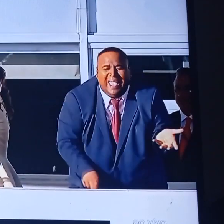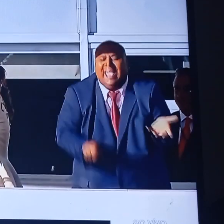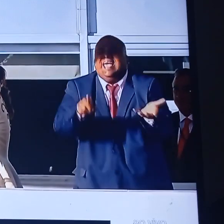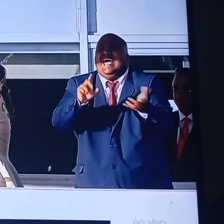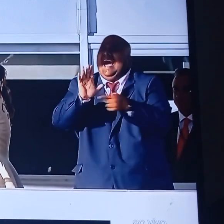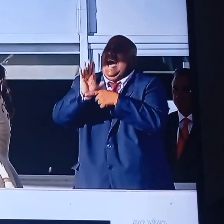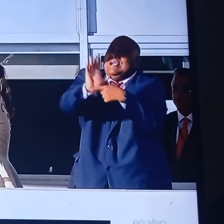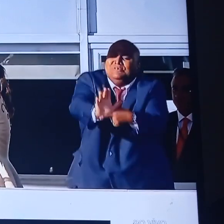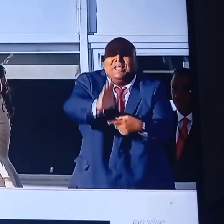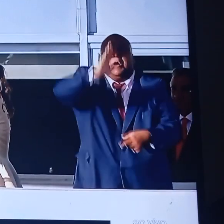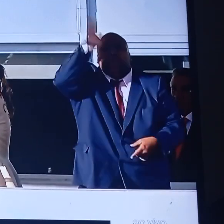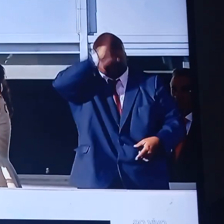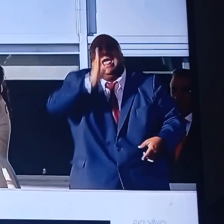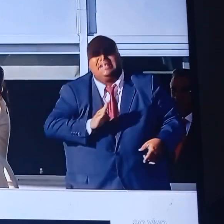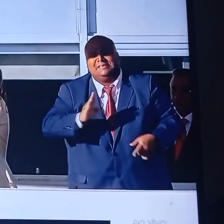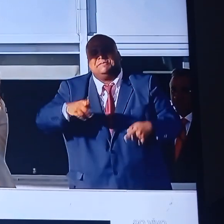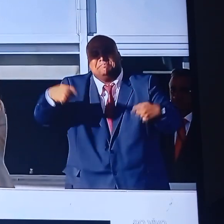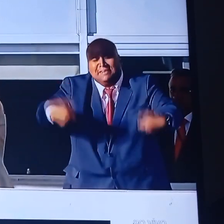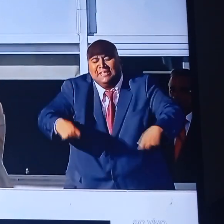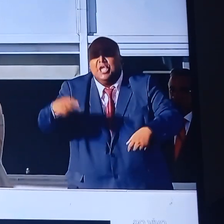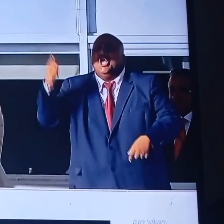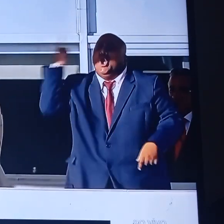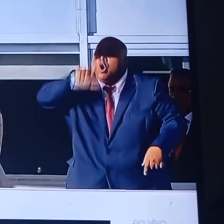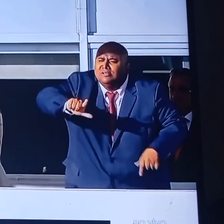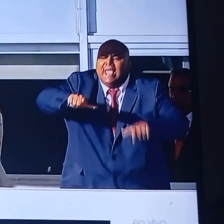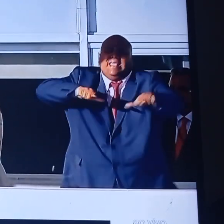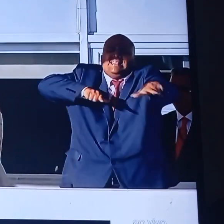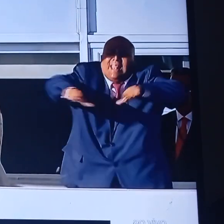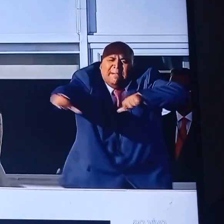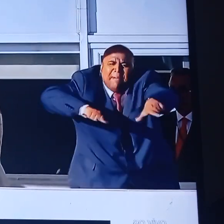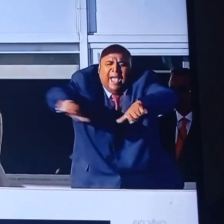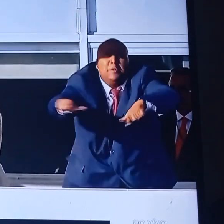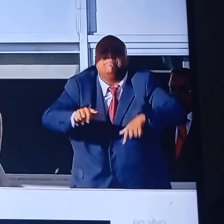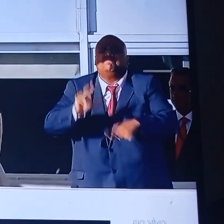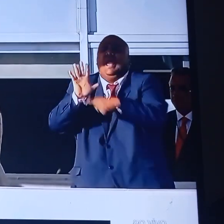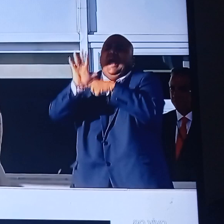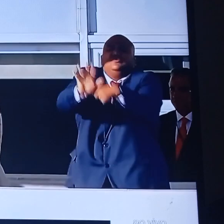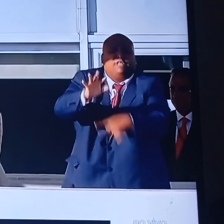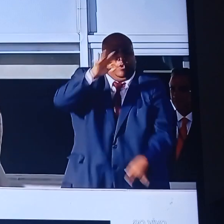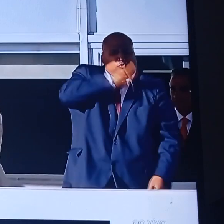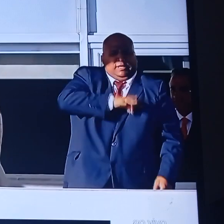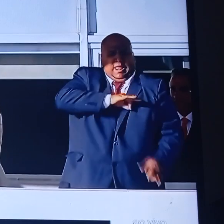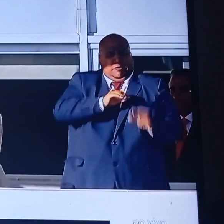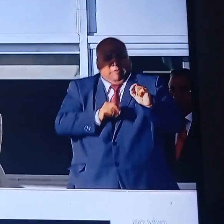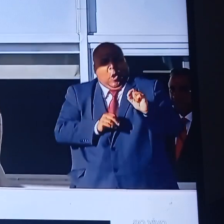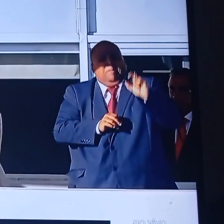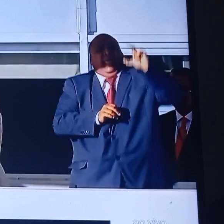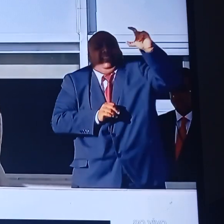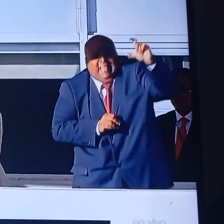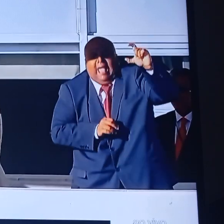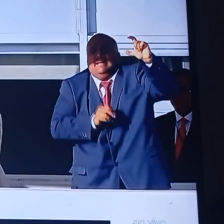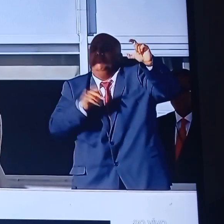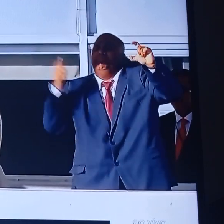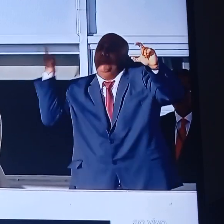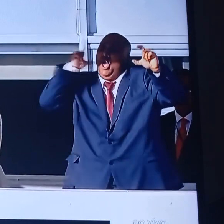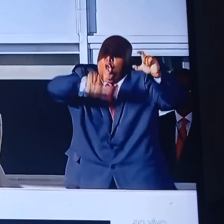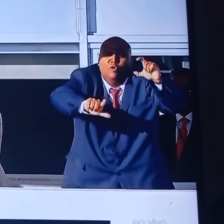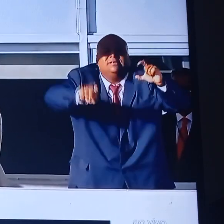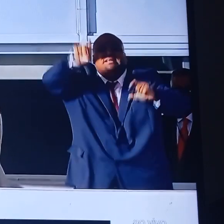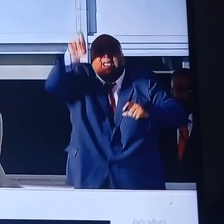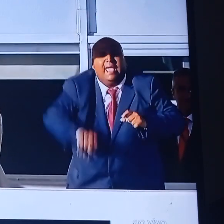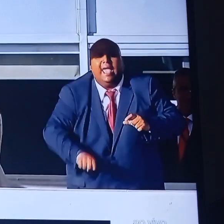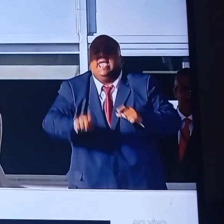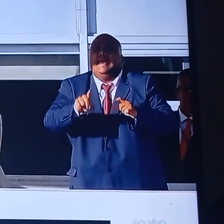do Brasil e do povo brasileiro, gerar empregos, reajustar o salário mínimo acima da inflação, baratear o preço